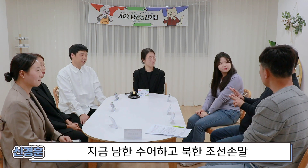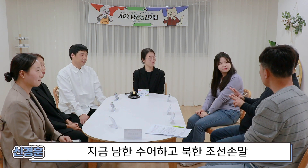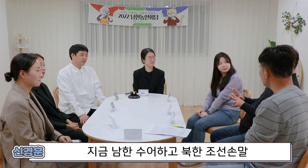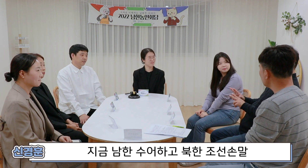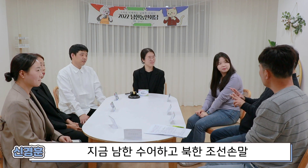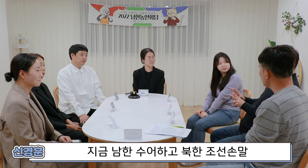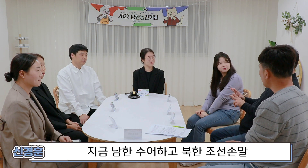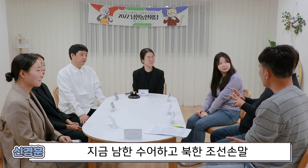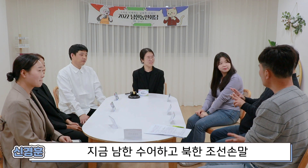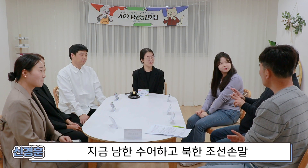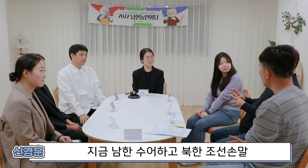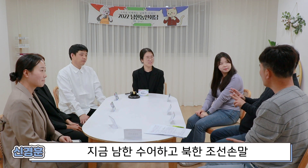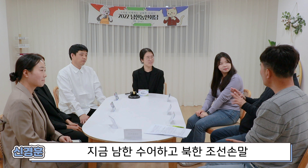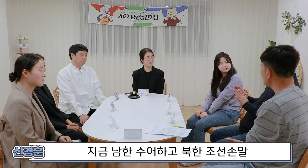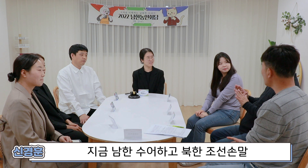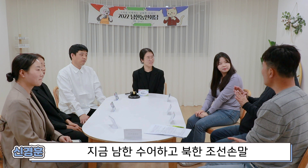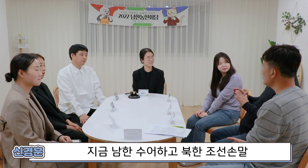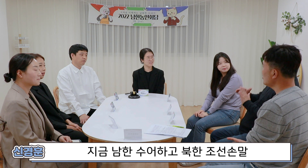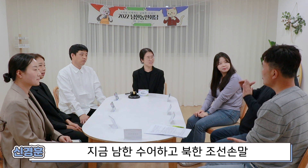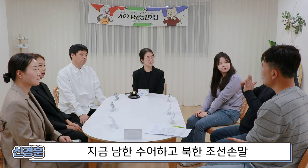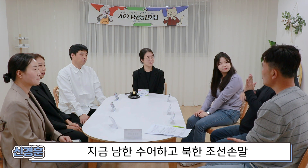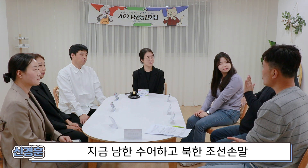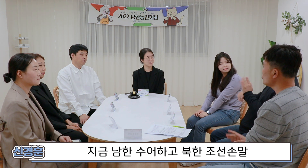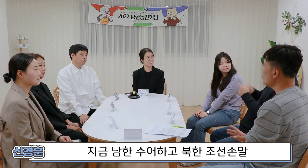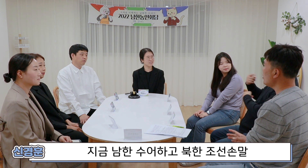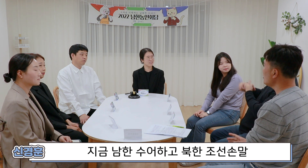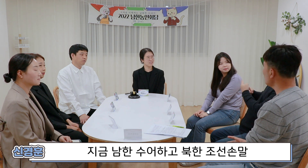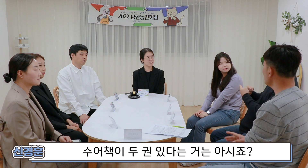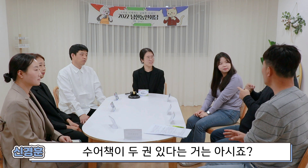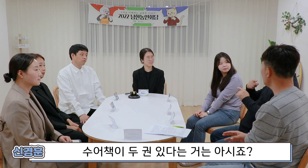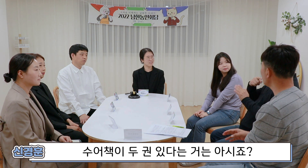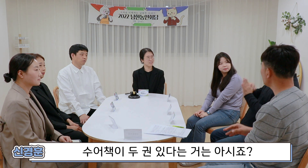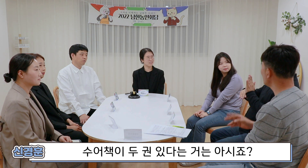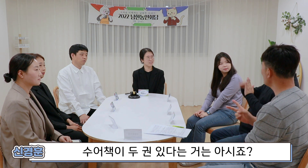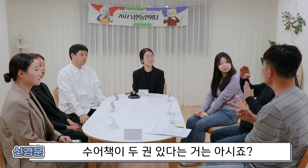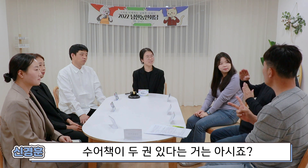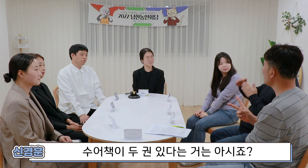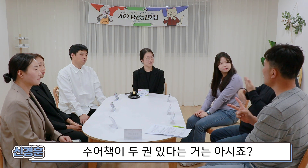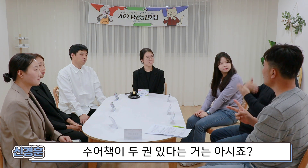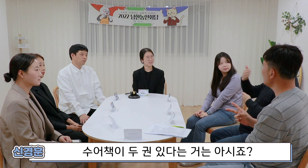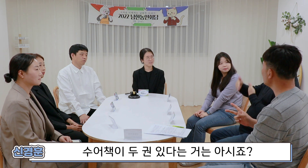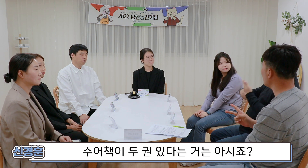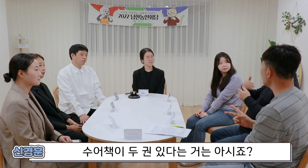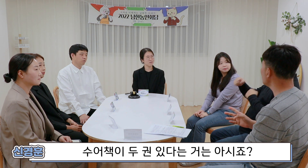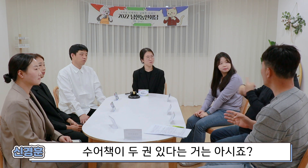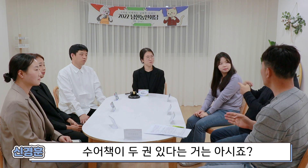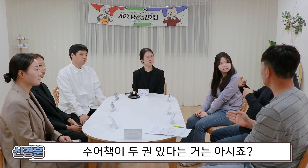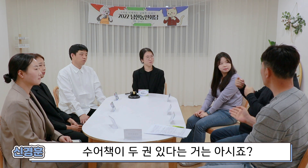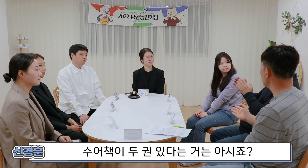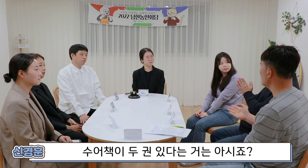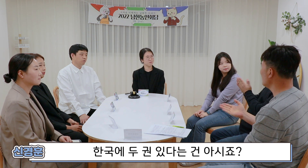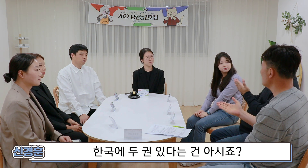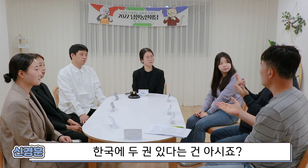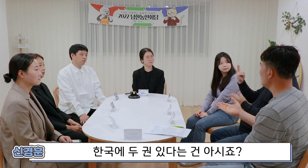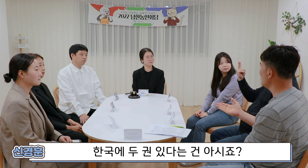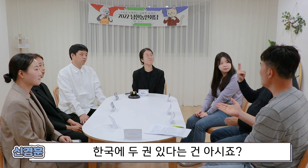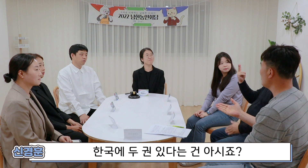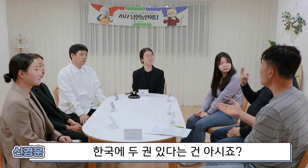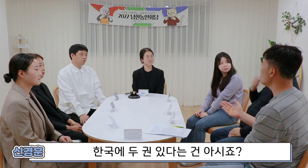그 남한 수어하고 북한 조선 선말 수어책이 지금 두 곳 있다는 건 아시죠? 한국에